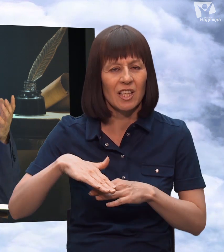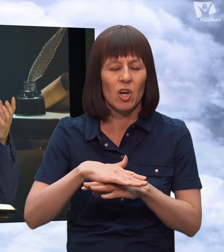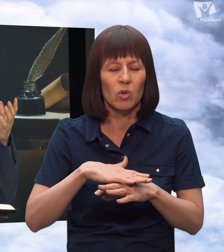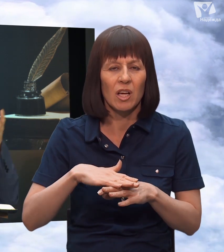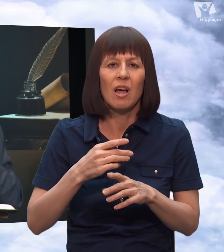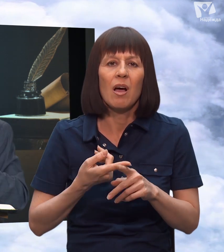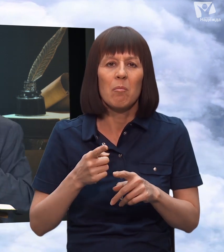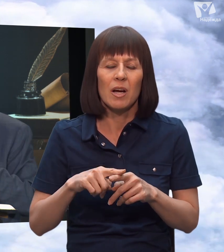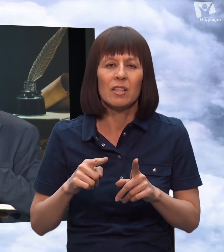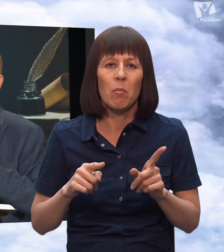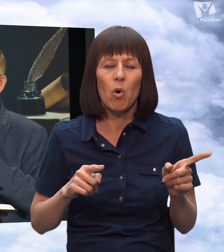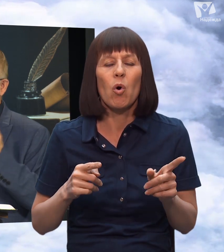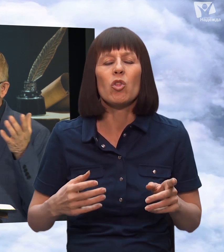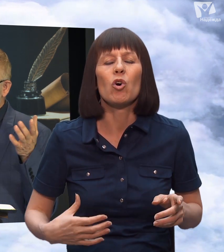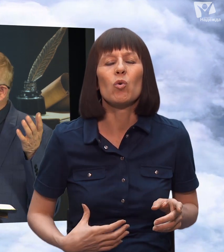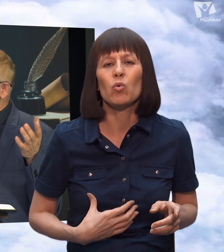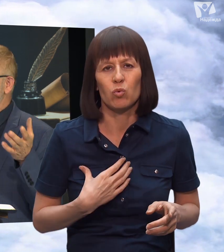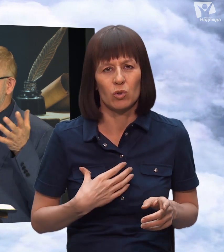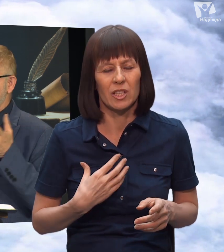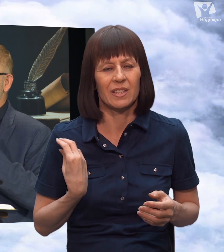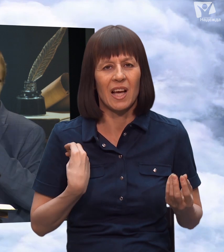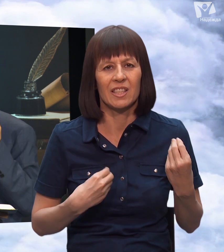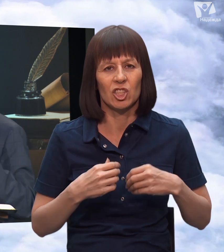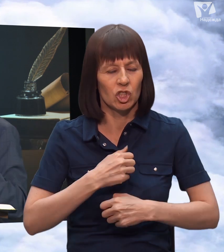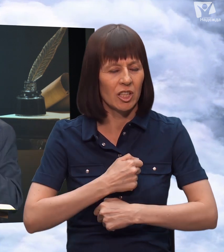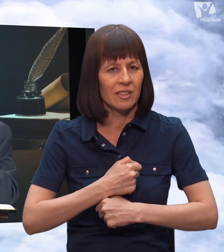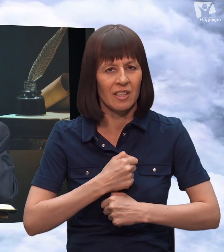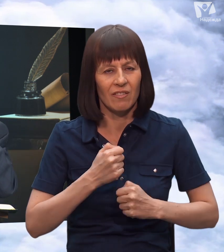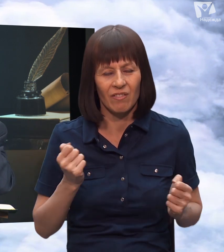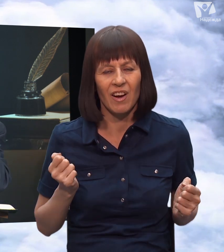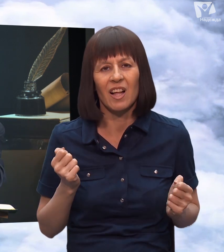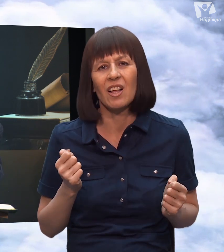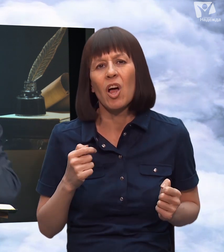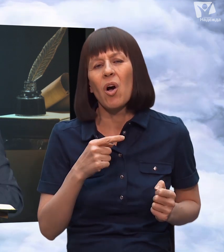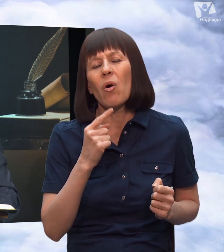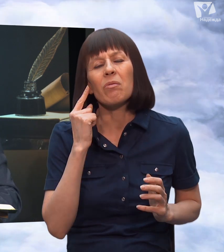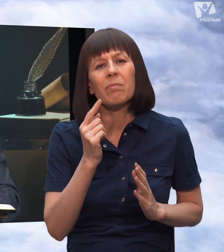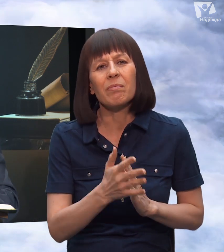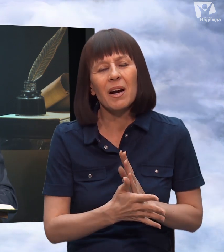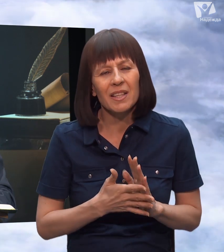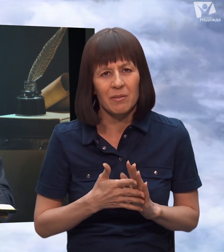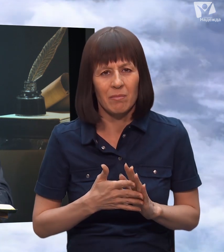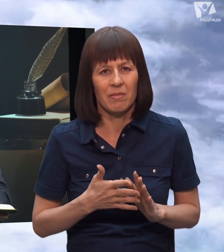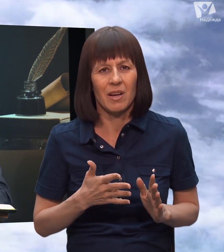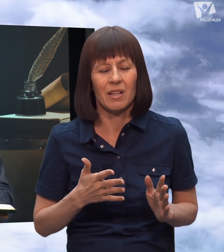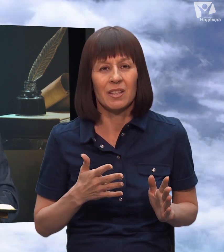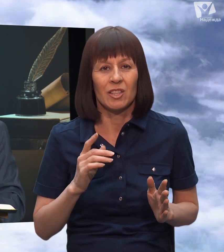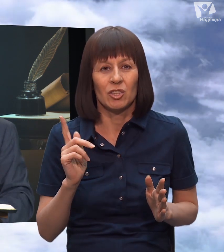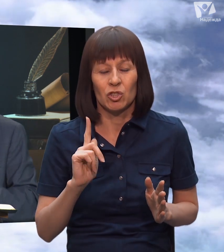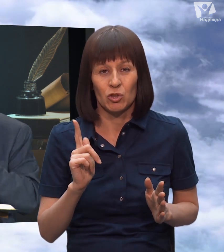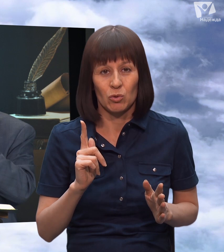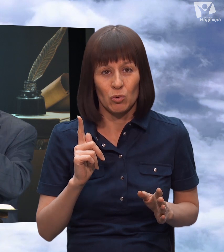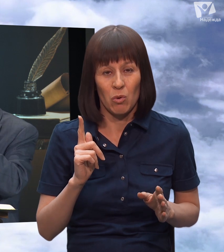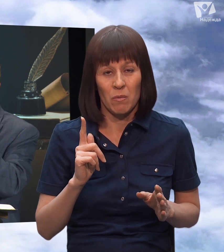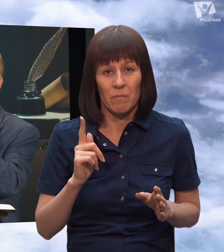он разодрал одежды потому что он видел вот это несоответствие воле божией и закону божьему